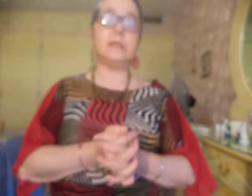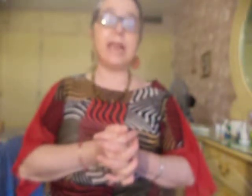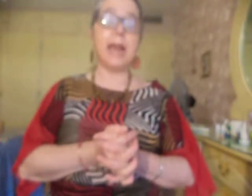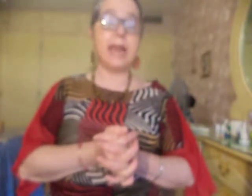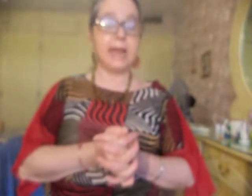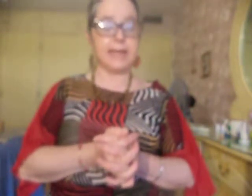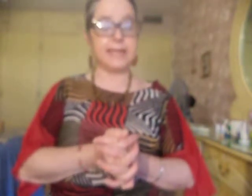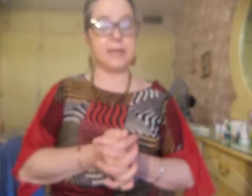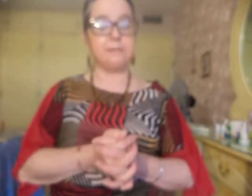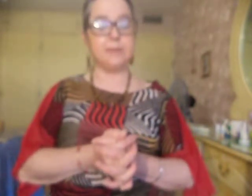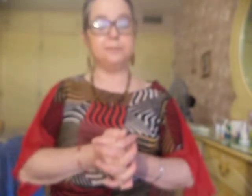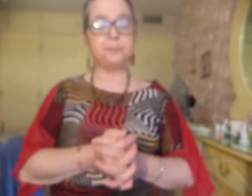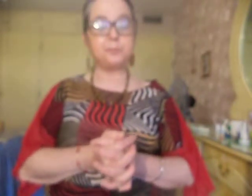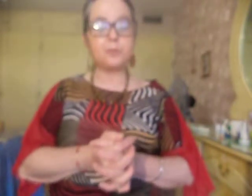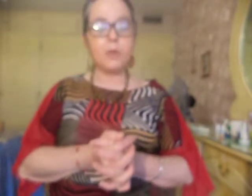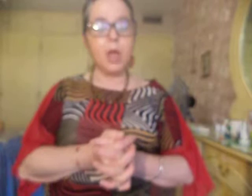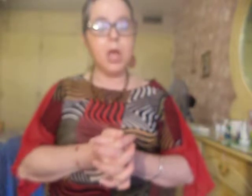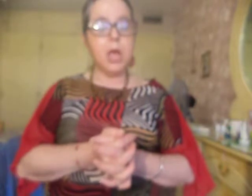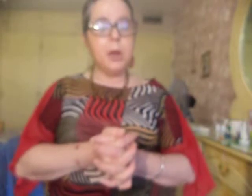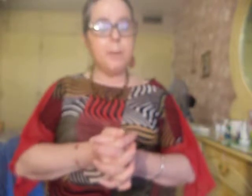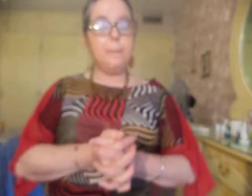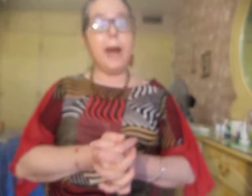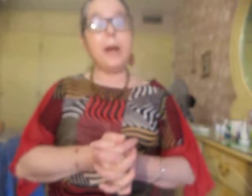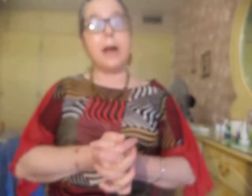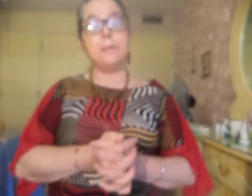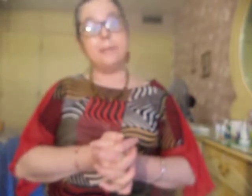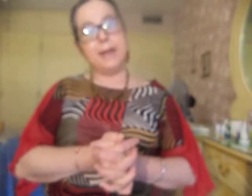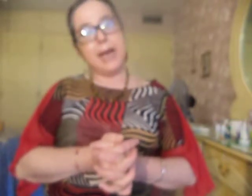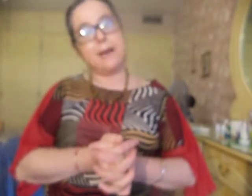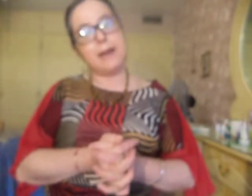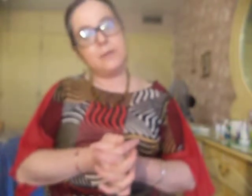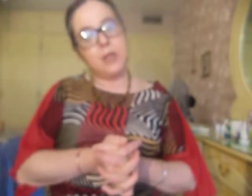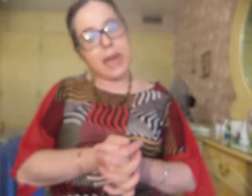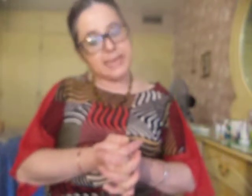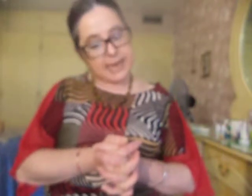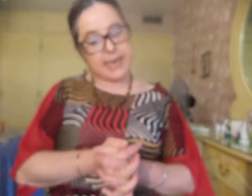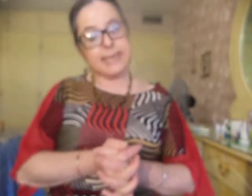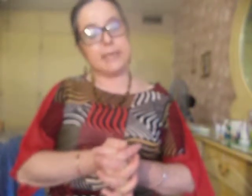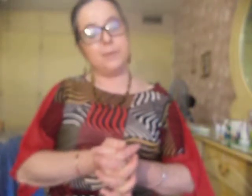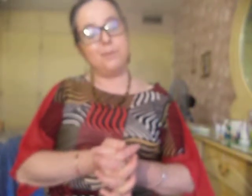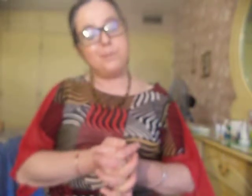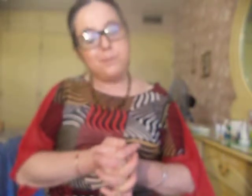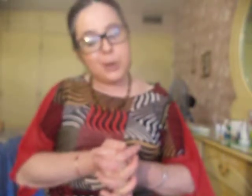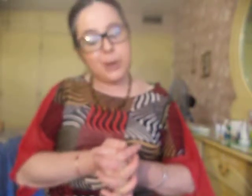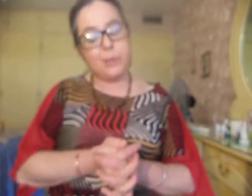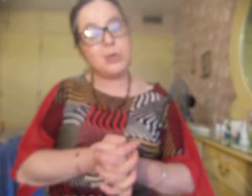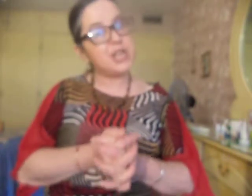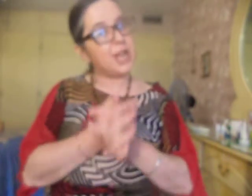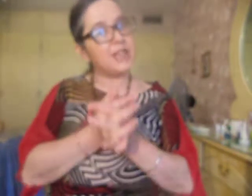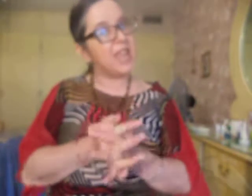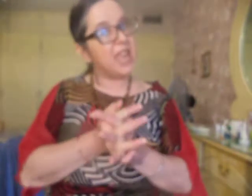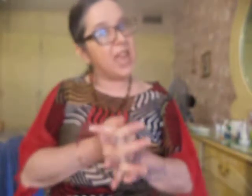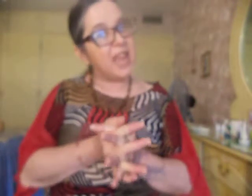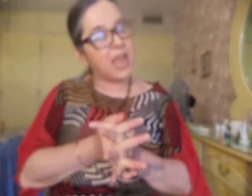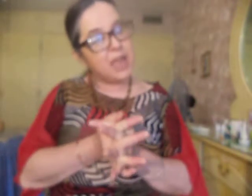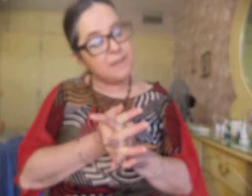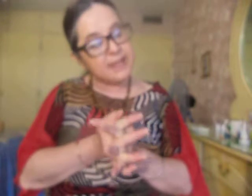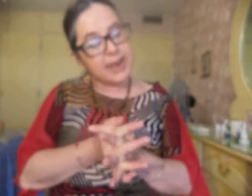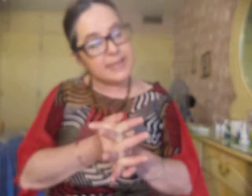y en la linaza también. Ahora, hablando de las grasas, mucha gente quiere evitar las